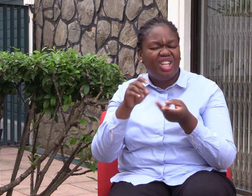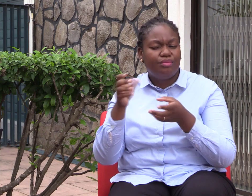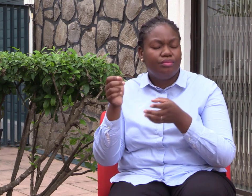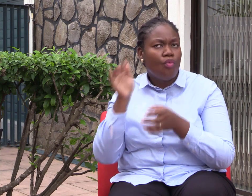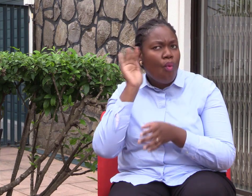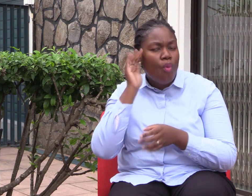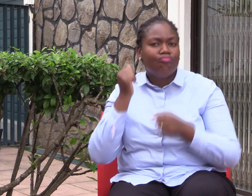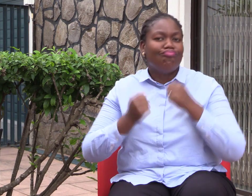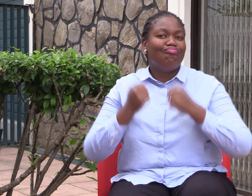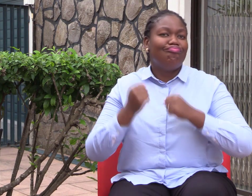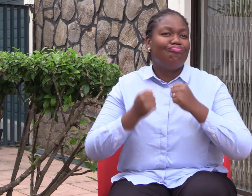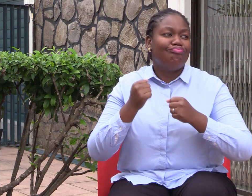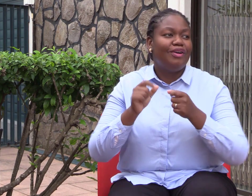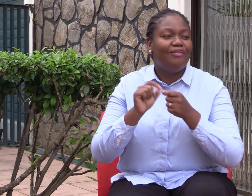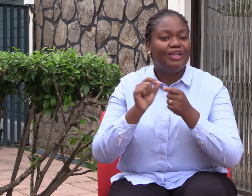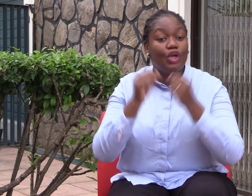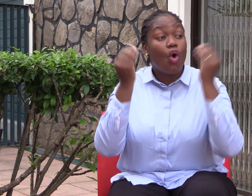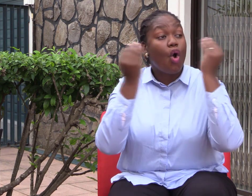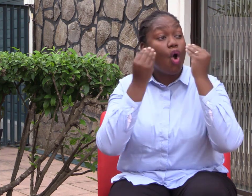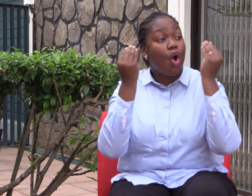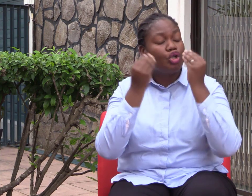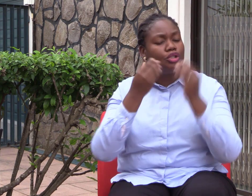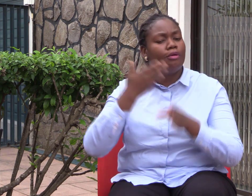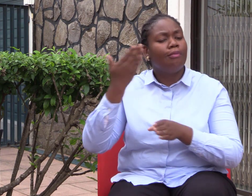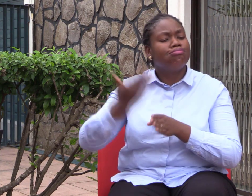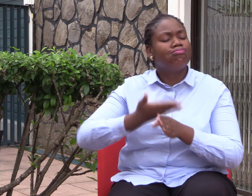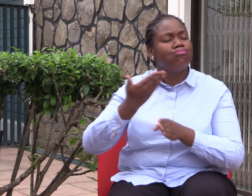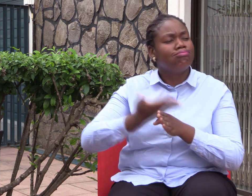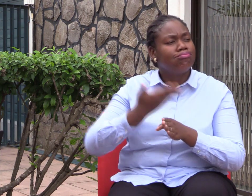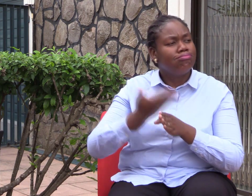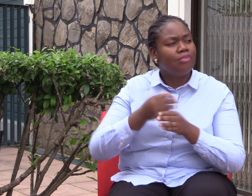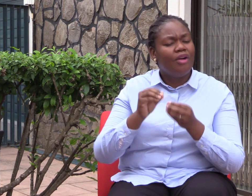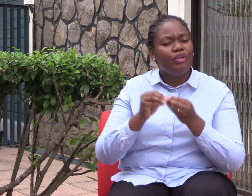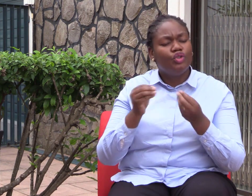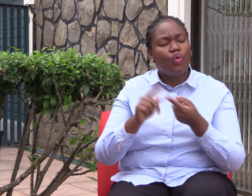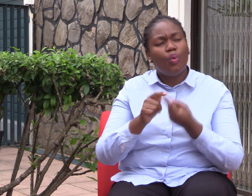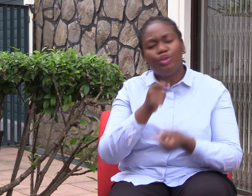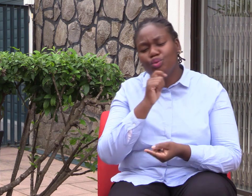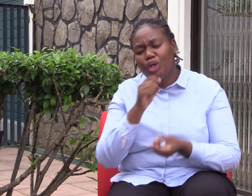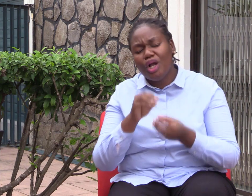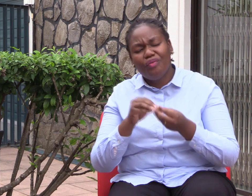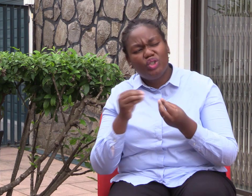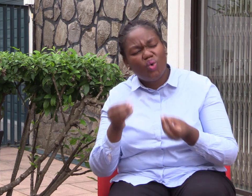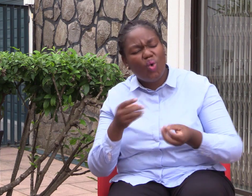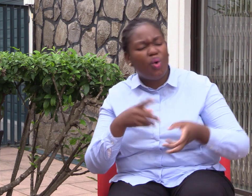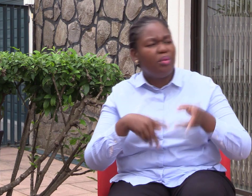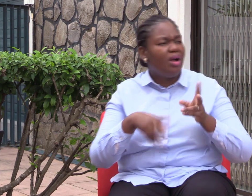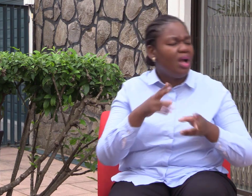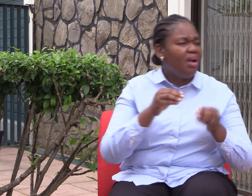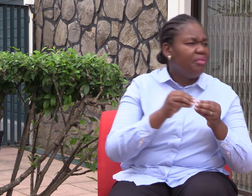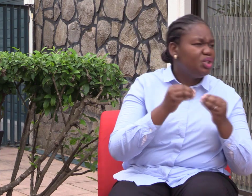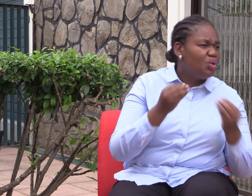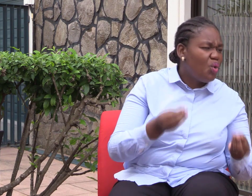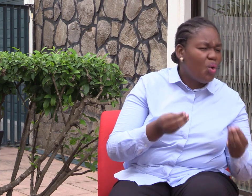que a TV Surdo e a IREX ia formar algumas pessoas surdas na área